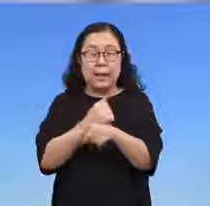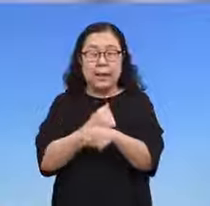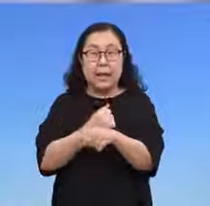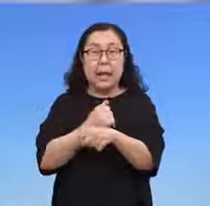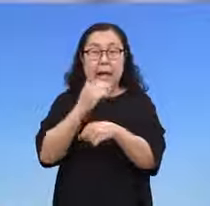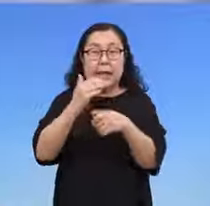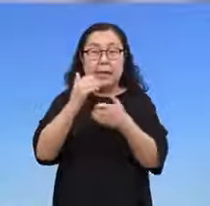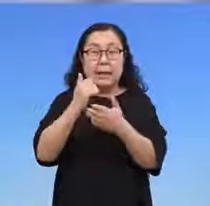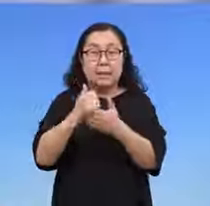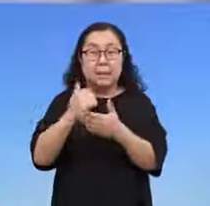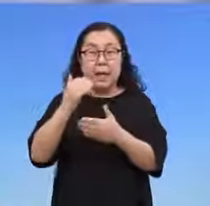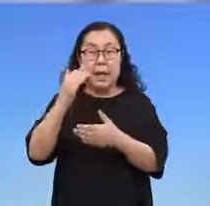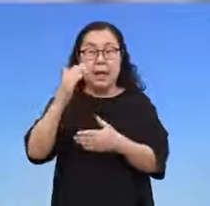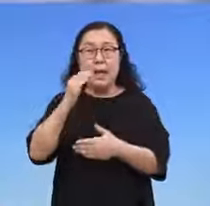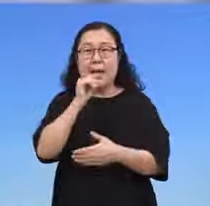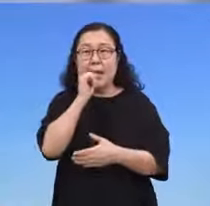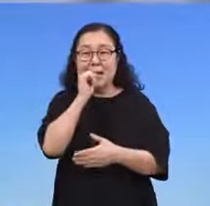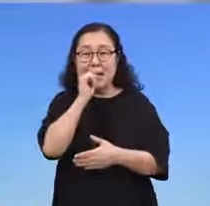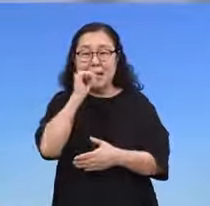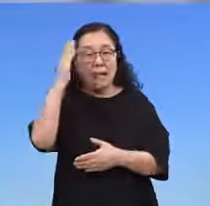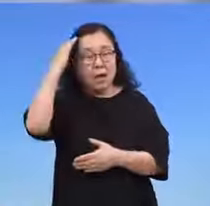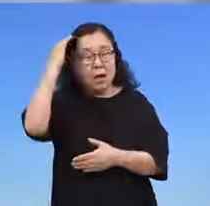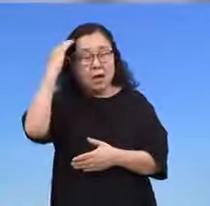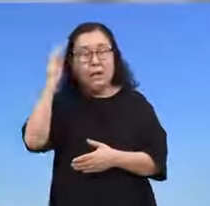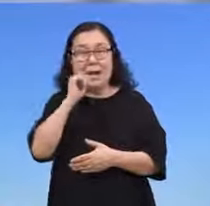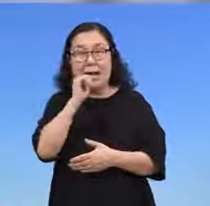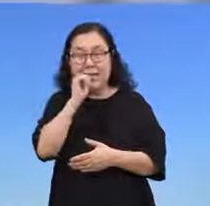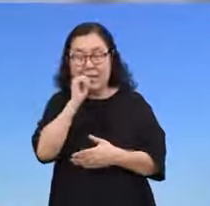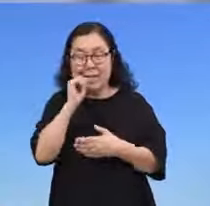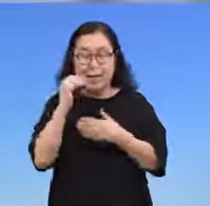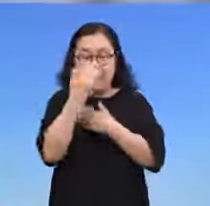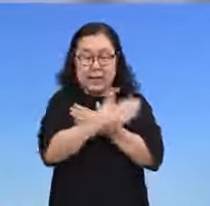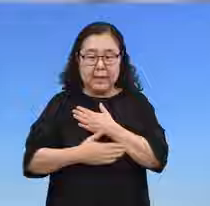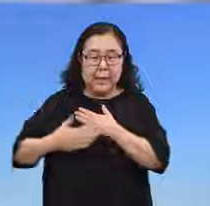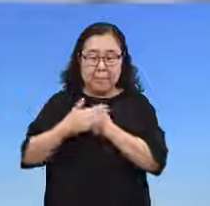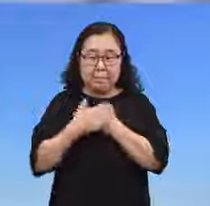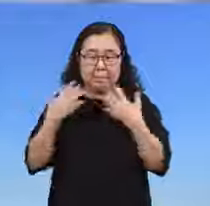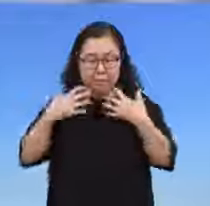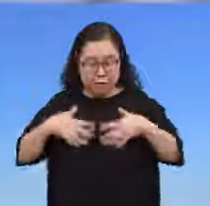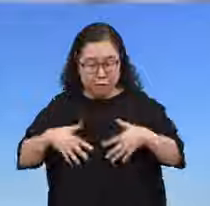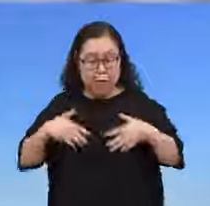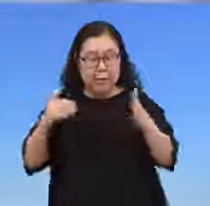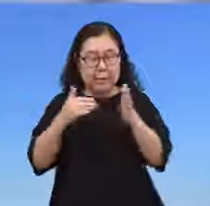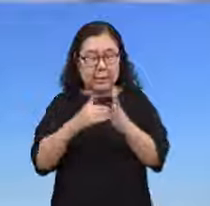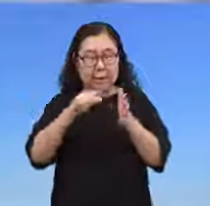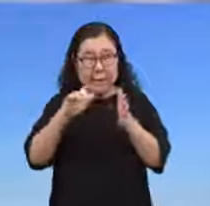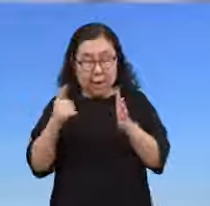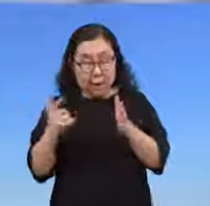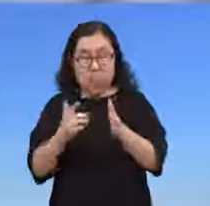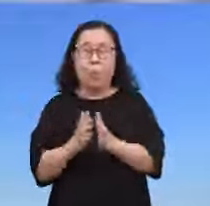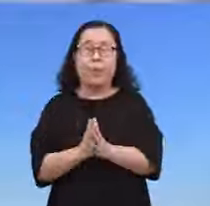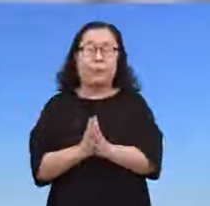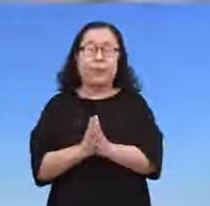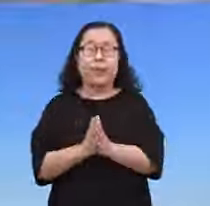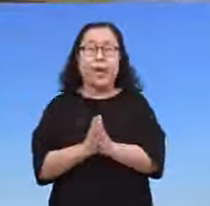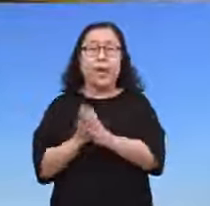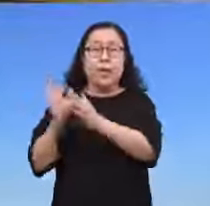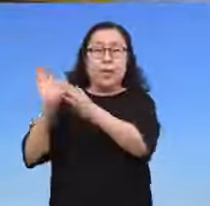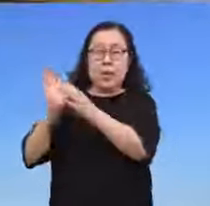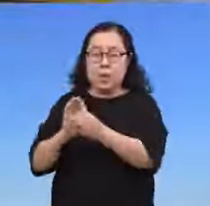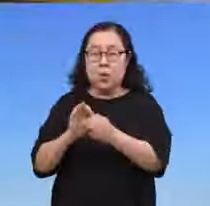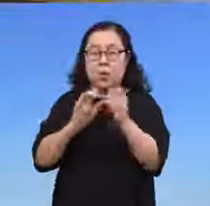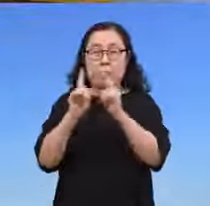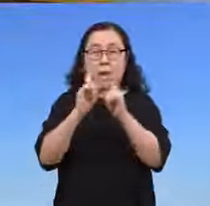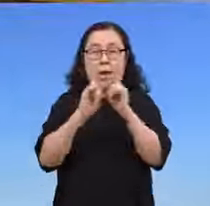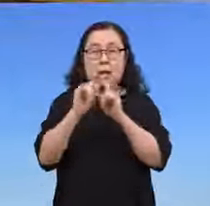전신갑주, 이 17절로 말씀을 끝내지 않고 사도 바울은 바로 그 다음 18절에서 이제 어떻게 말씀이